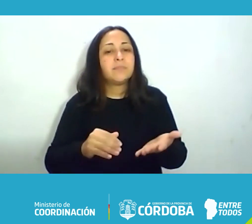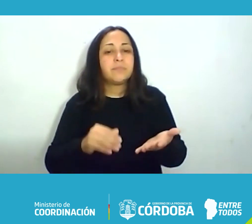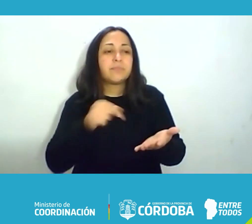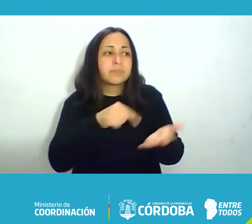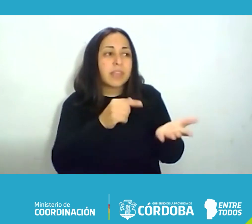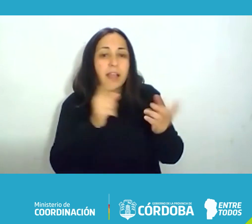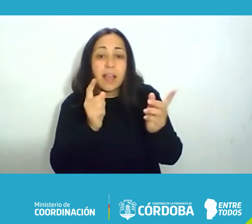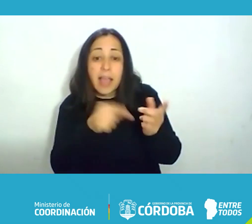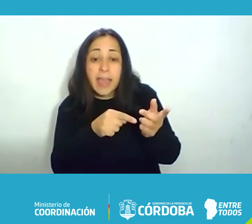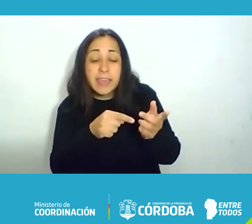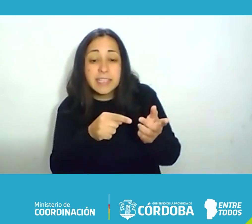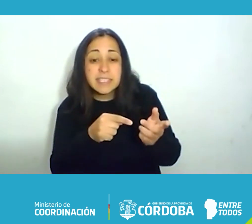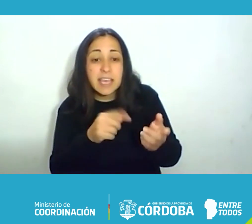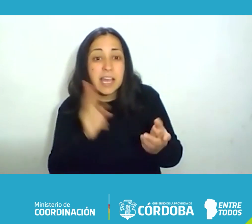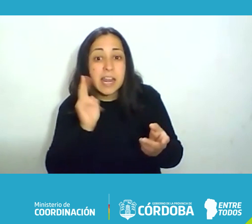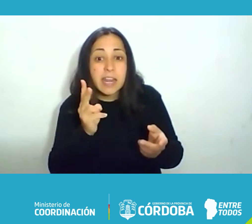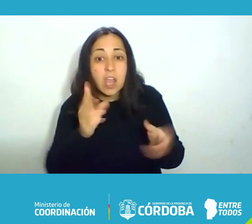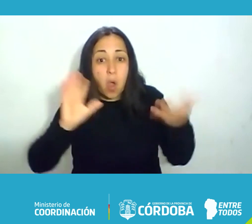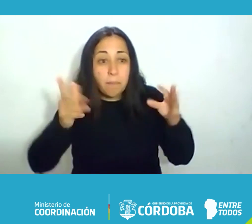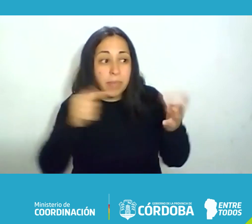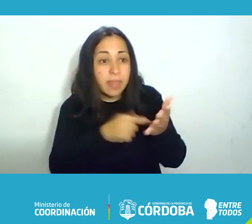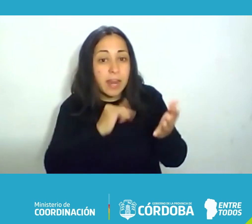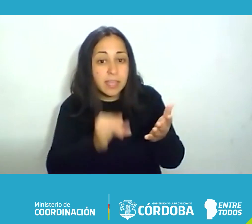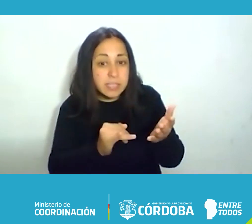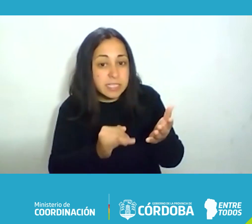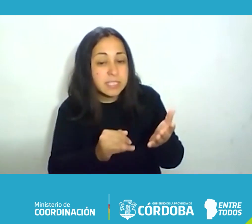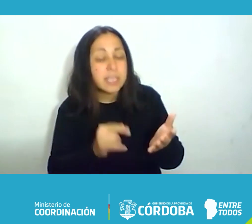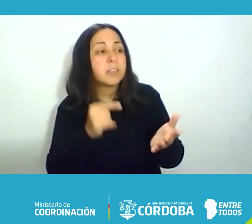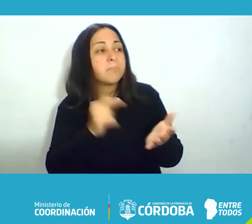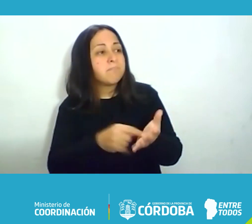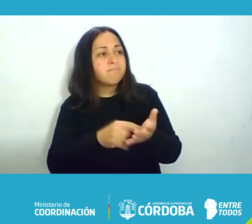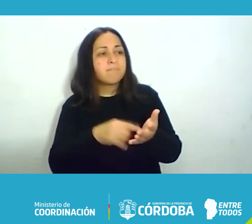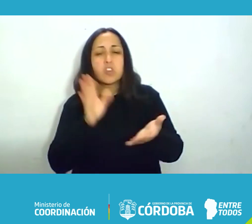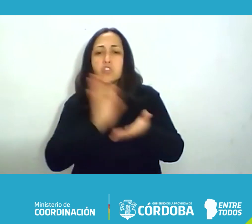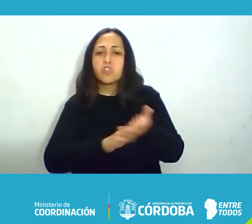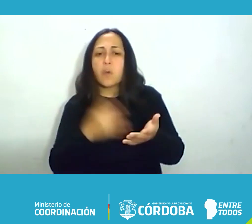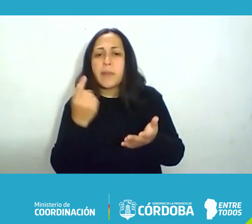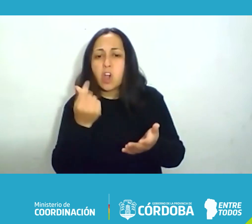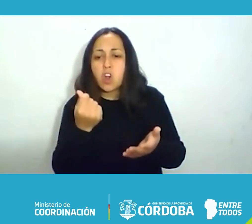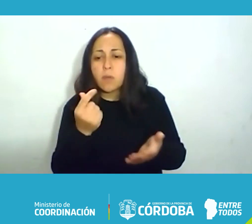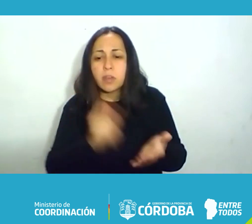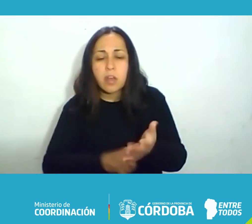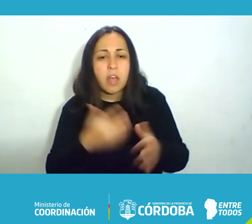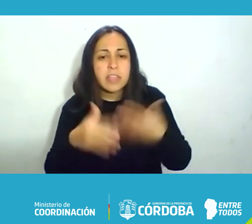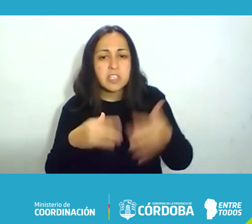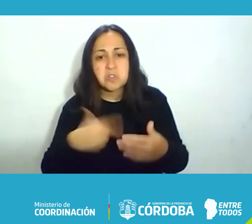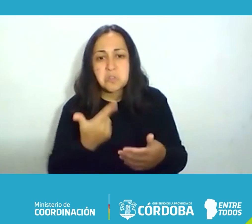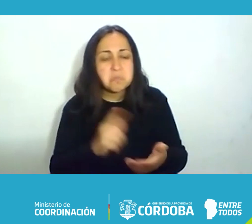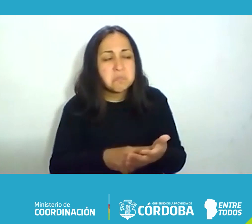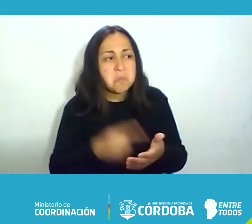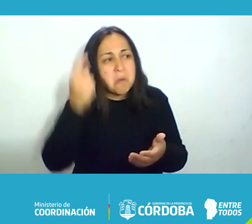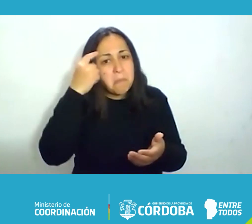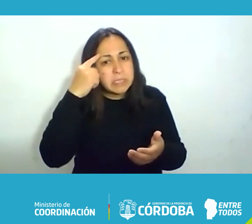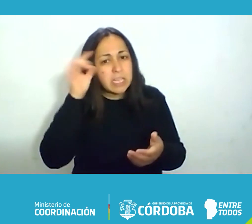300, se sintetiza sobre riesgos ambientales y lee. Sus argumentos respecto a lo económico: le parece absurda la inversión, no hay desarrollo social, solo se